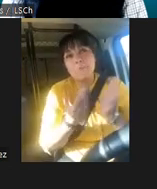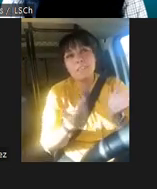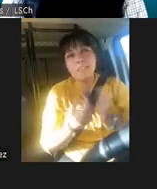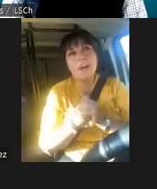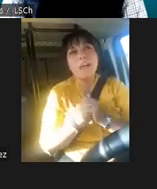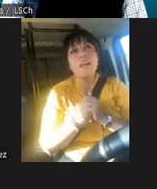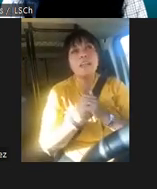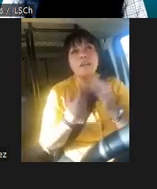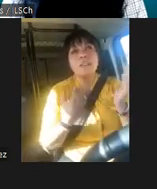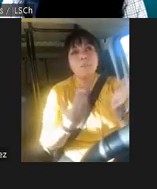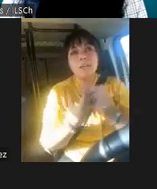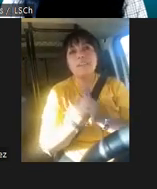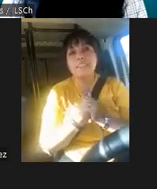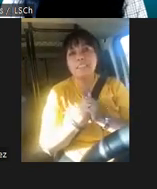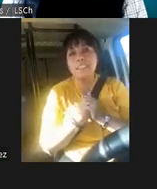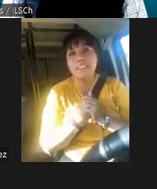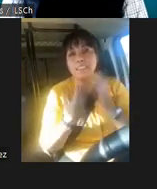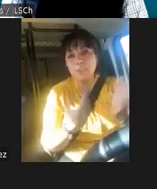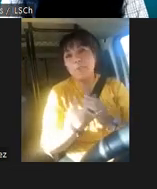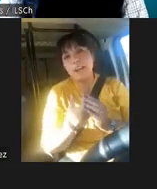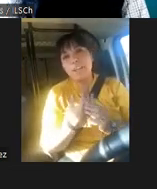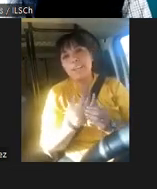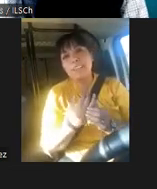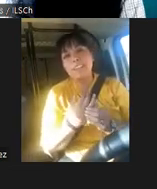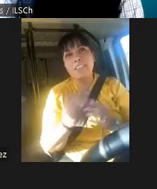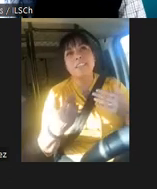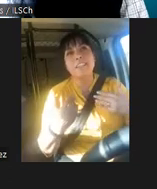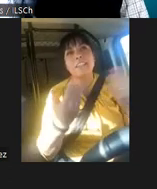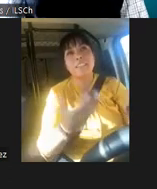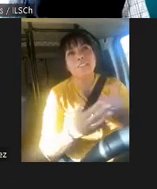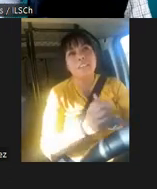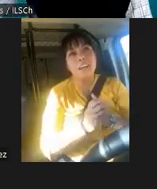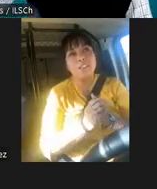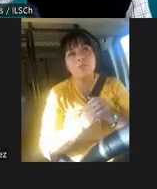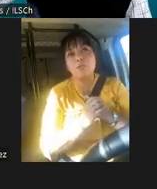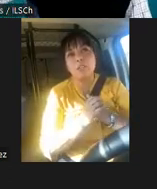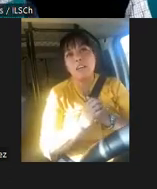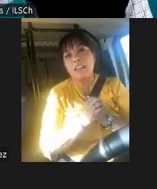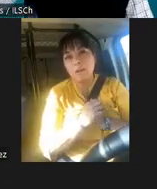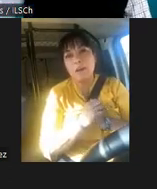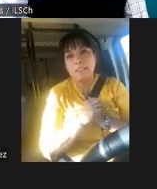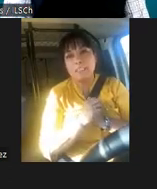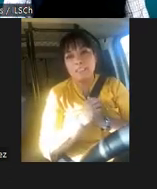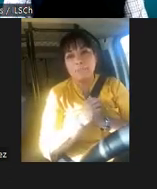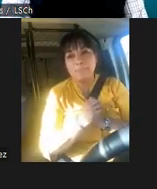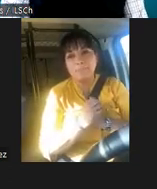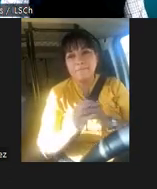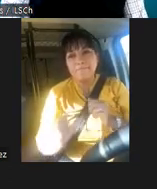esa discapacidad, que se pueda sentir entendido por alguien y recibir las instrucciones